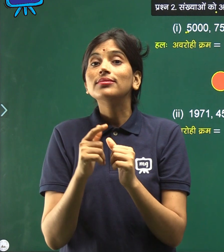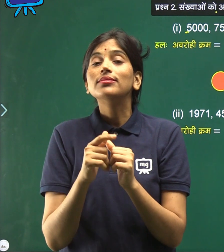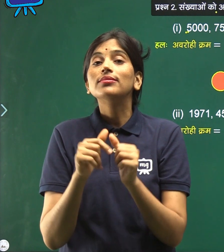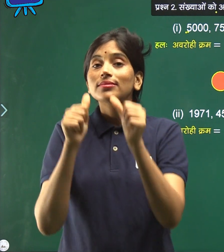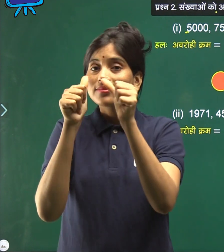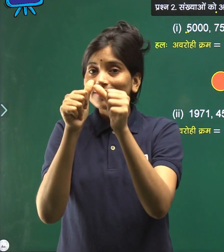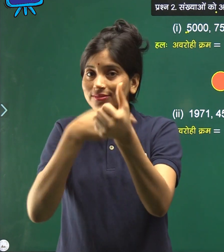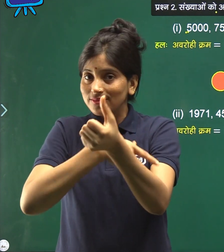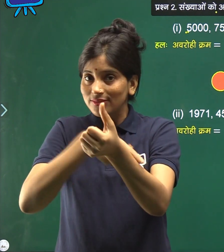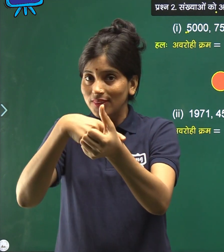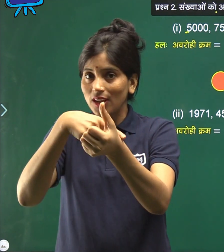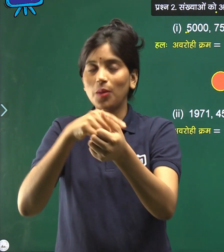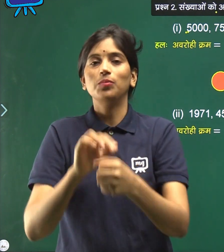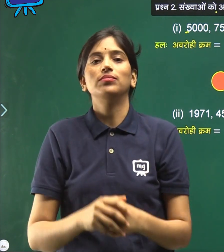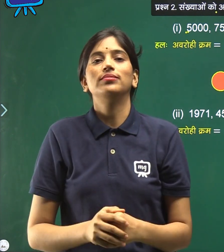अवरोही क्रम